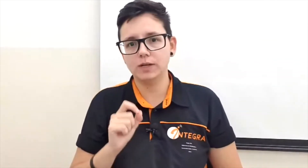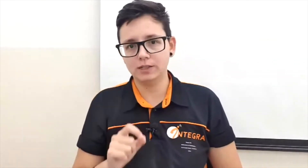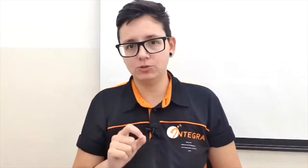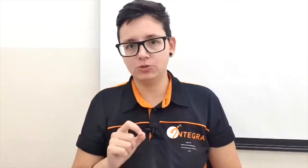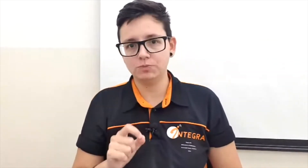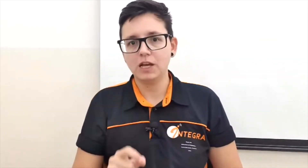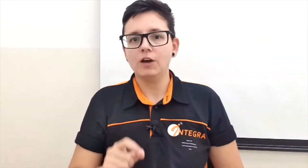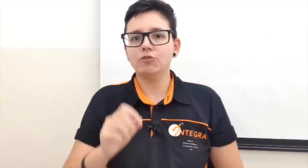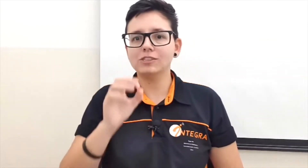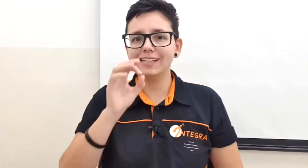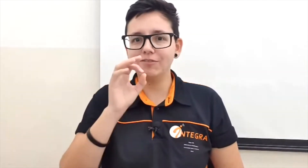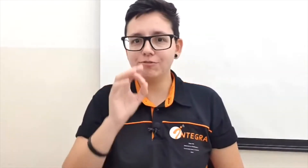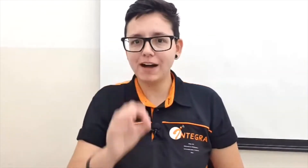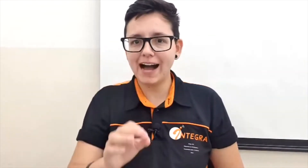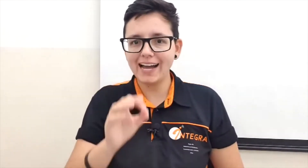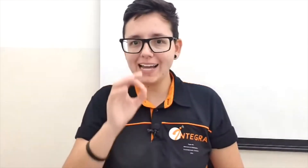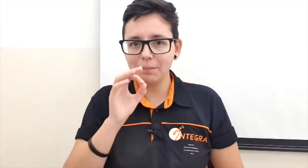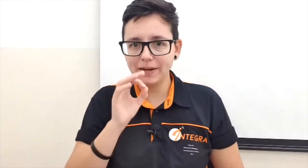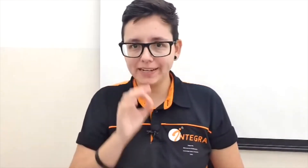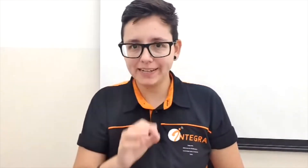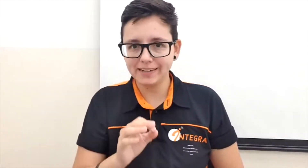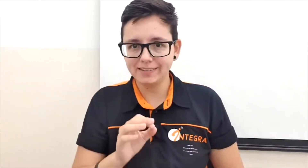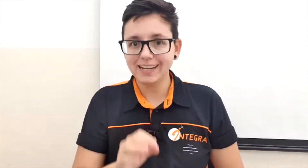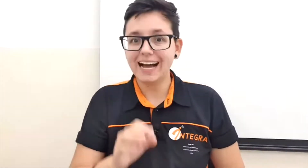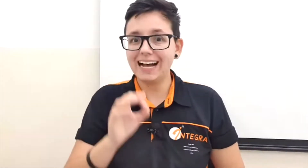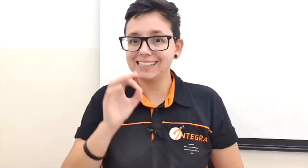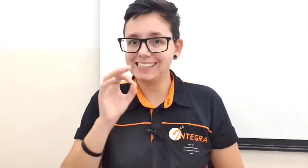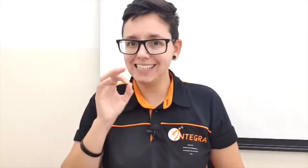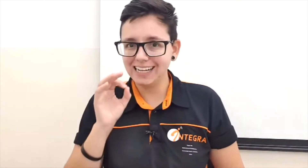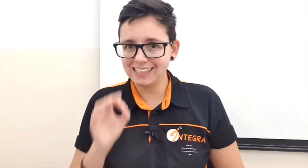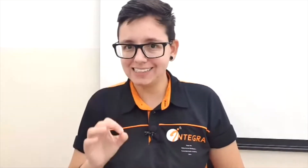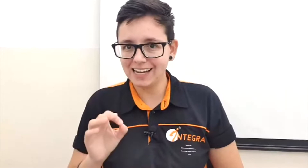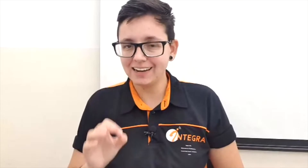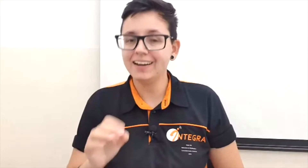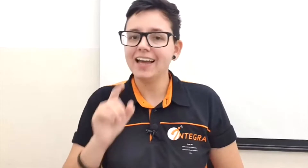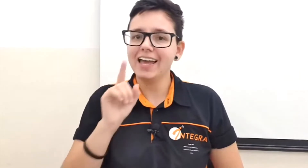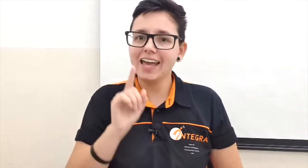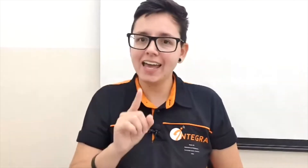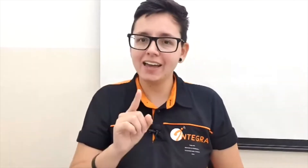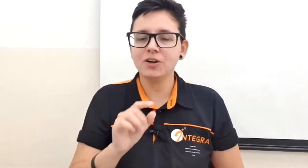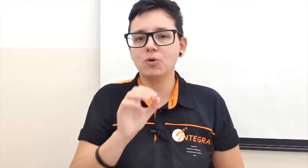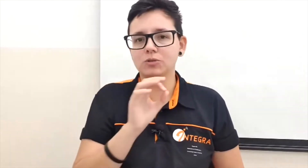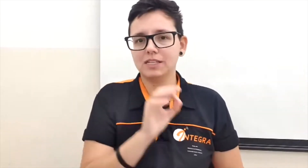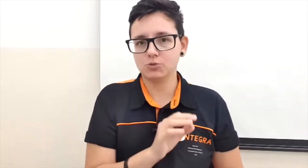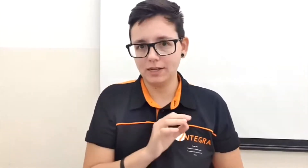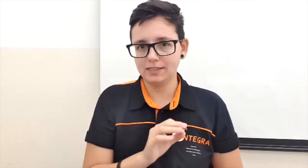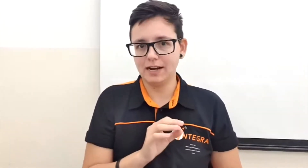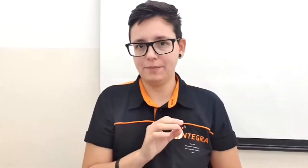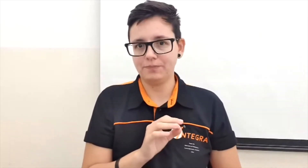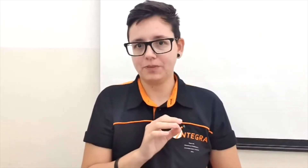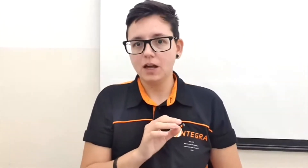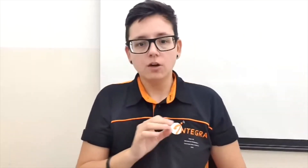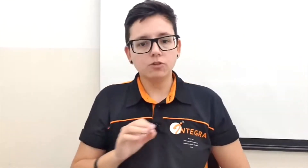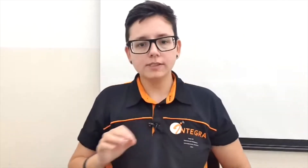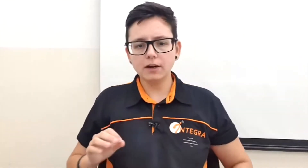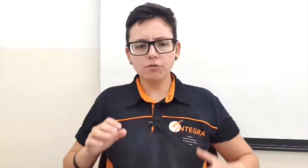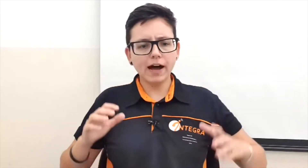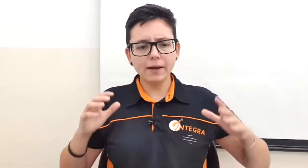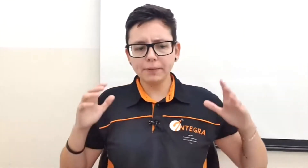anos, você vai aprender a sinalizar e contextualizar. Você não vai aprender